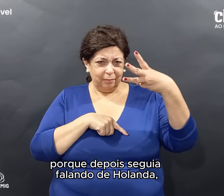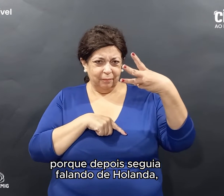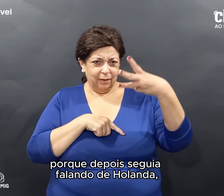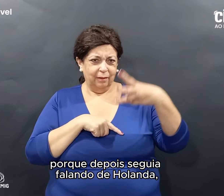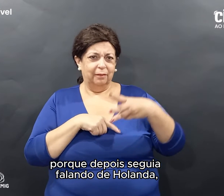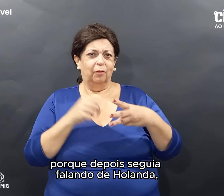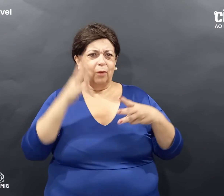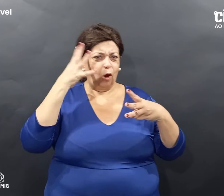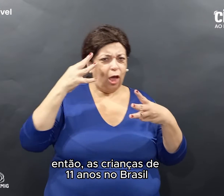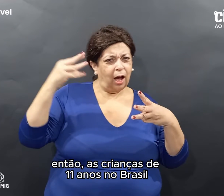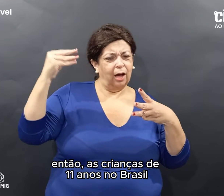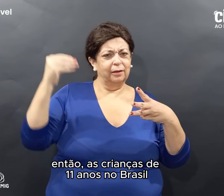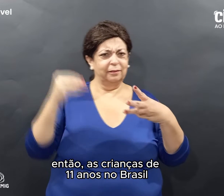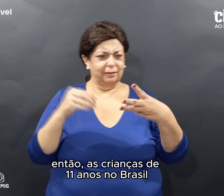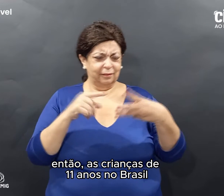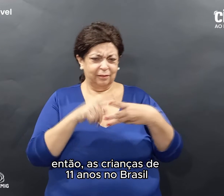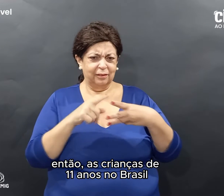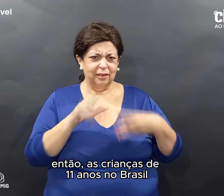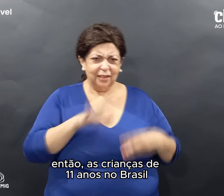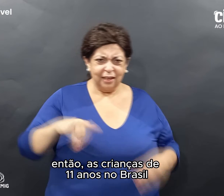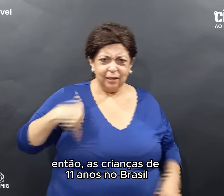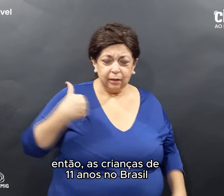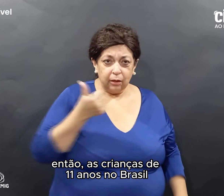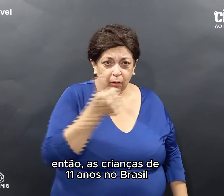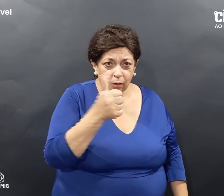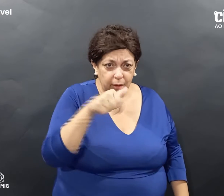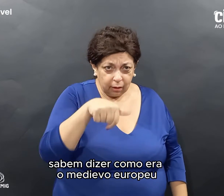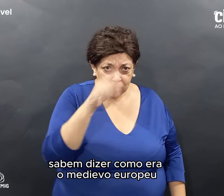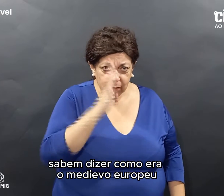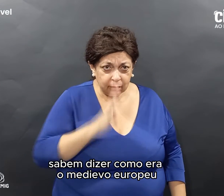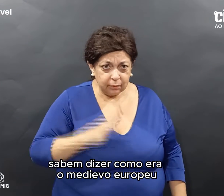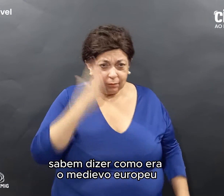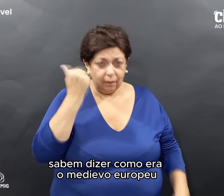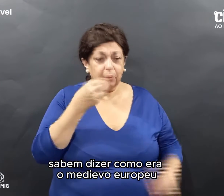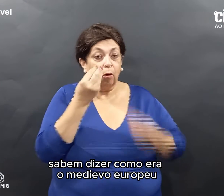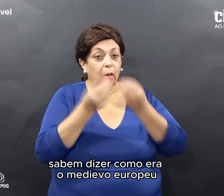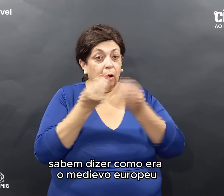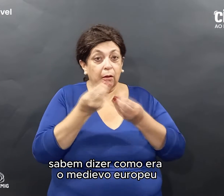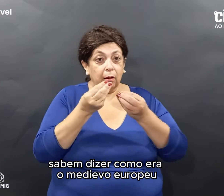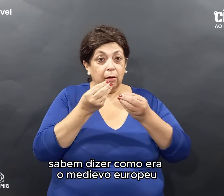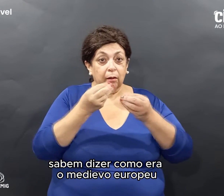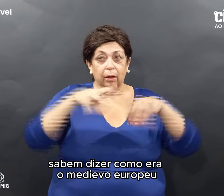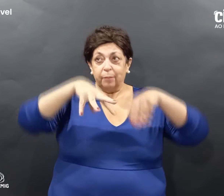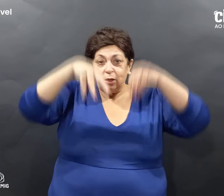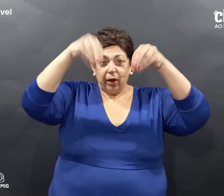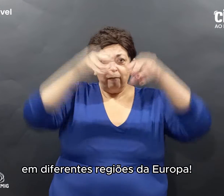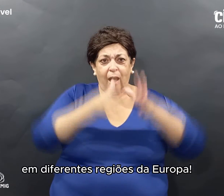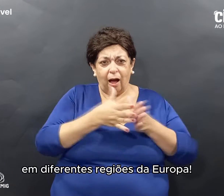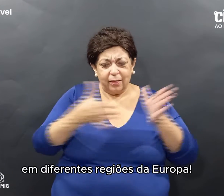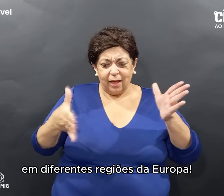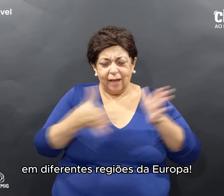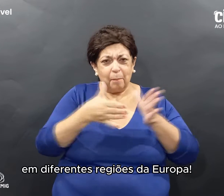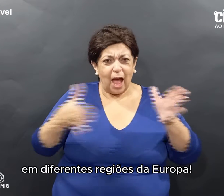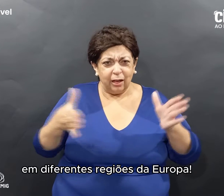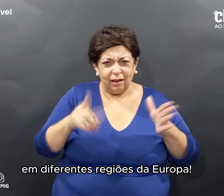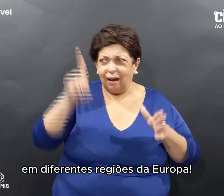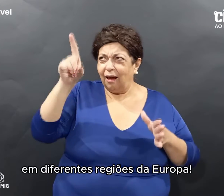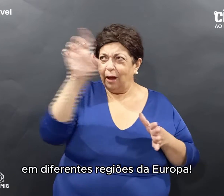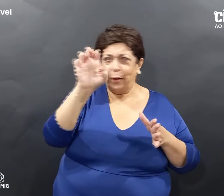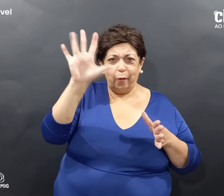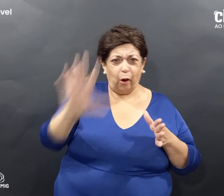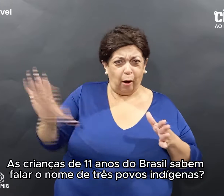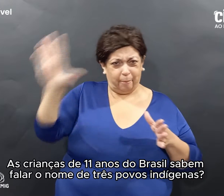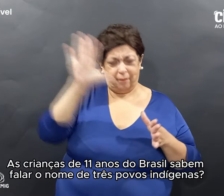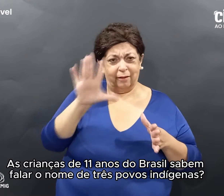falando de Holanda. Então, as crianças de 11 anos no Brasil sabem dizer como era o medievo europeu em diferentes regiões da